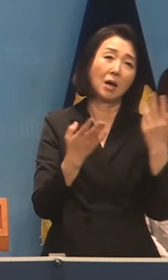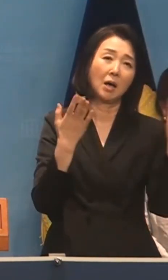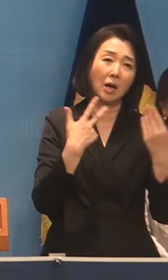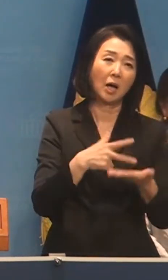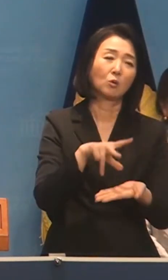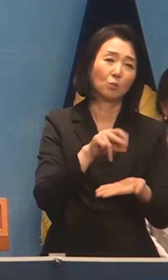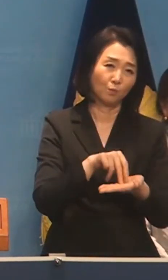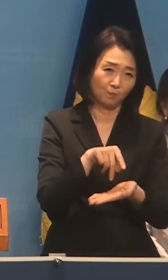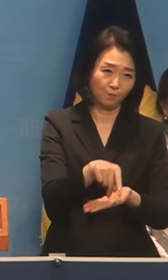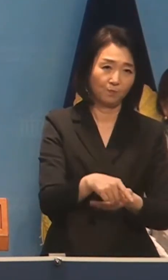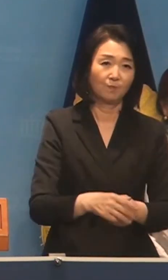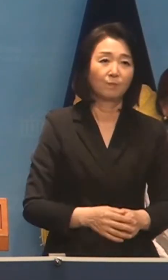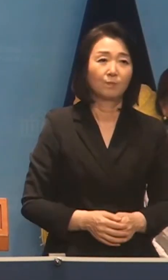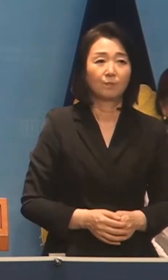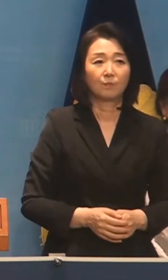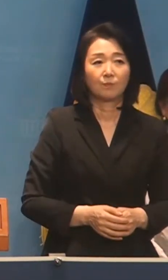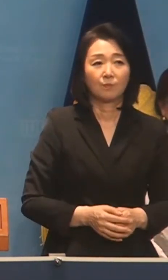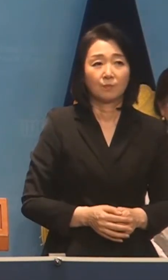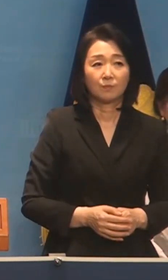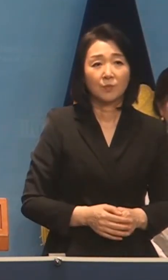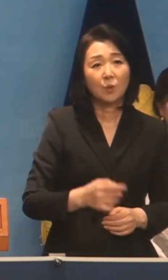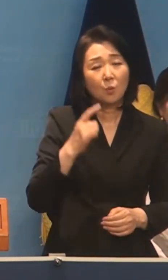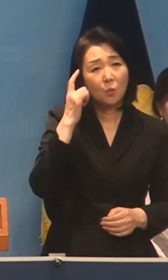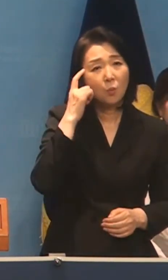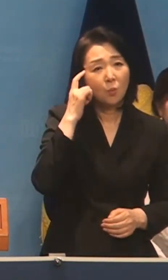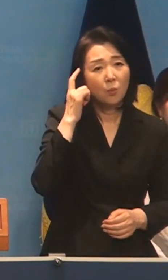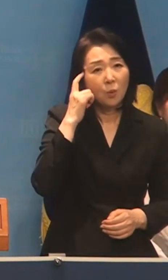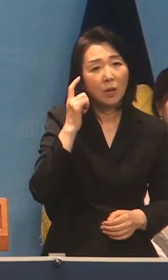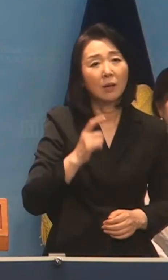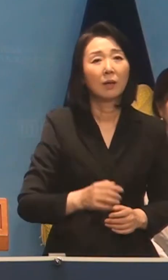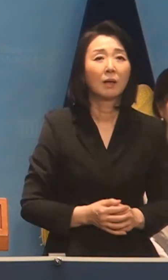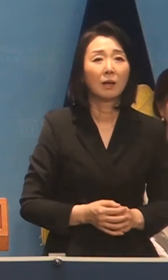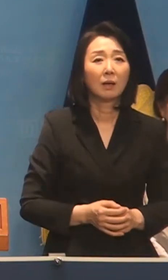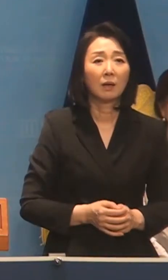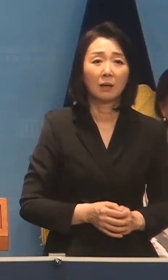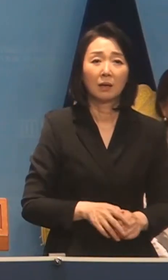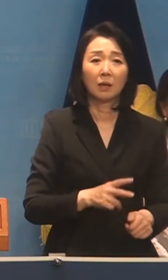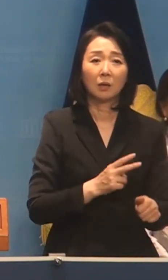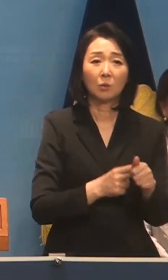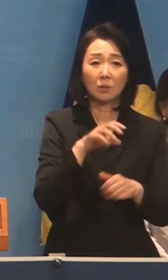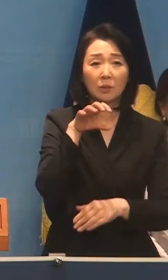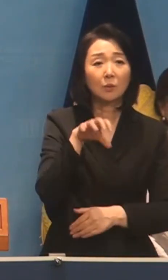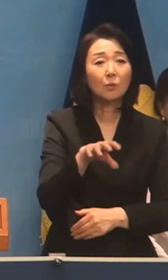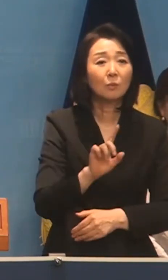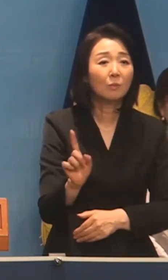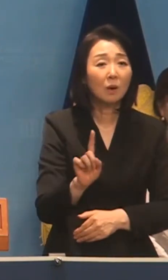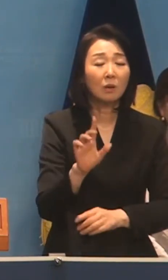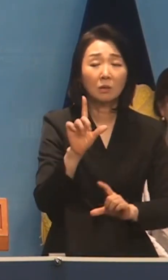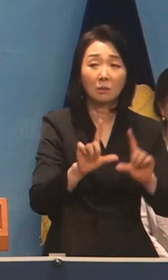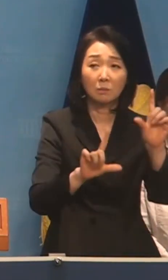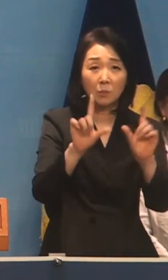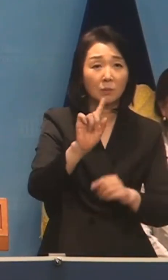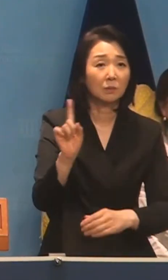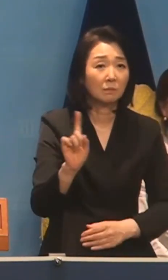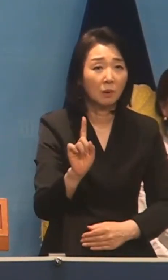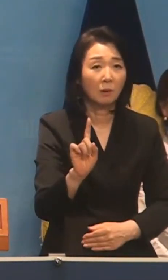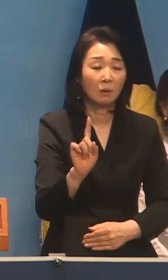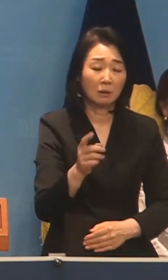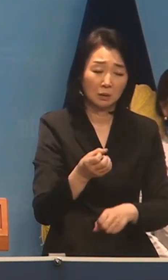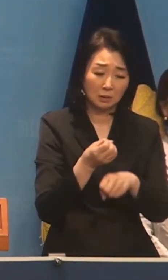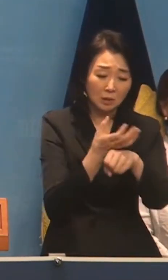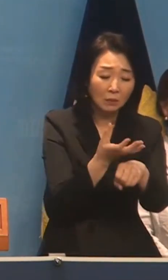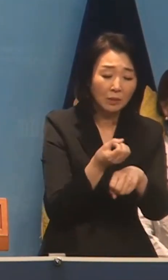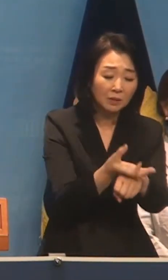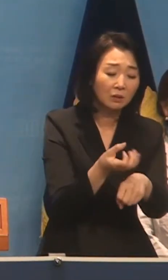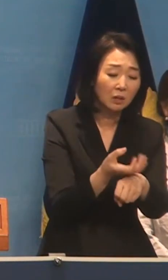모순이 끊었기 때문입니다. 이건 왜 그랬을까요? 교사들이 현장의 현실의 모습을 전달할 수